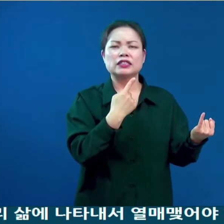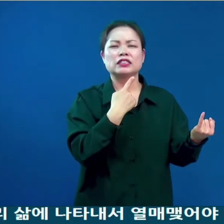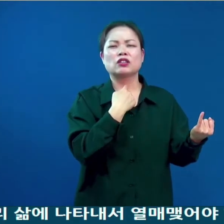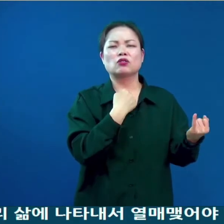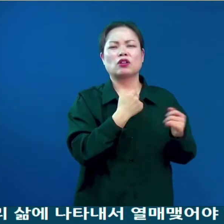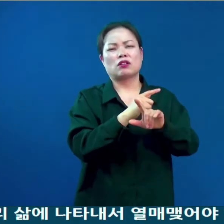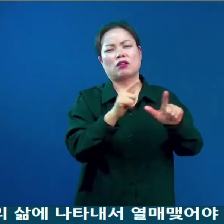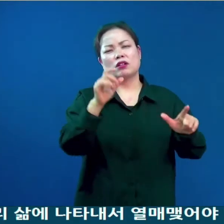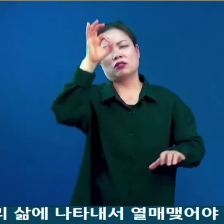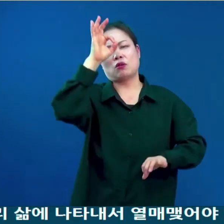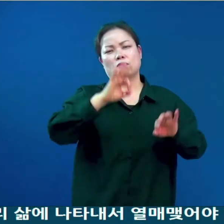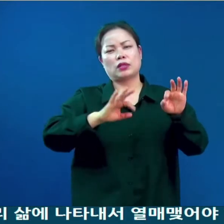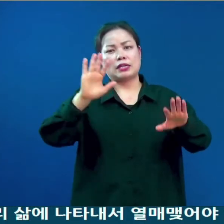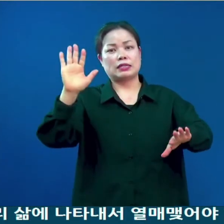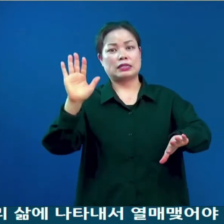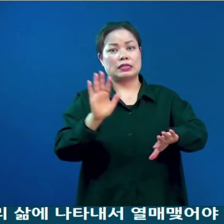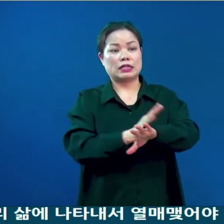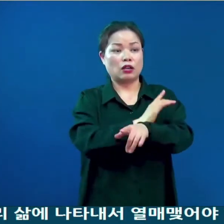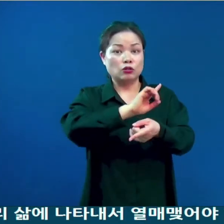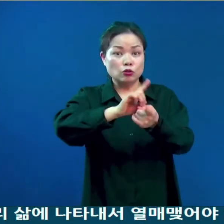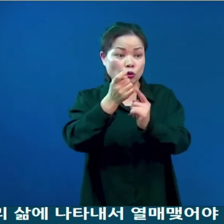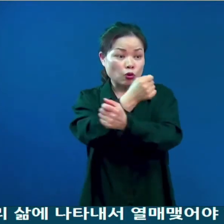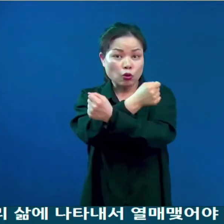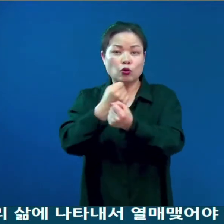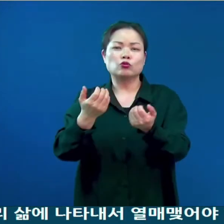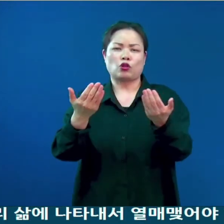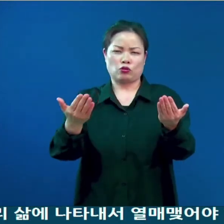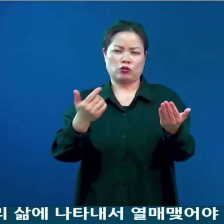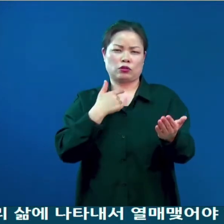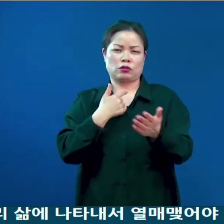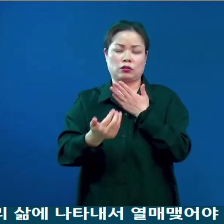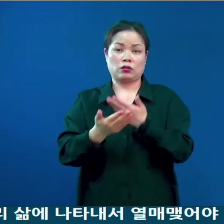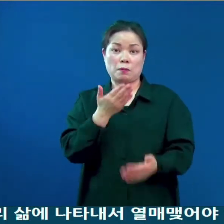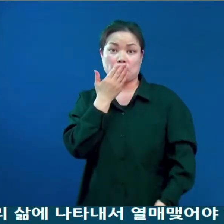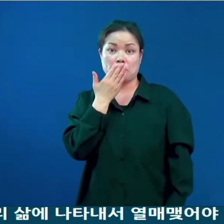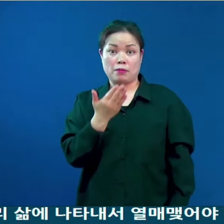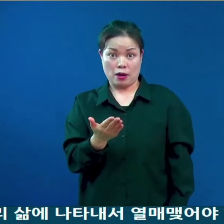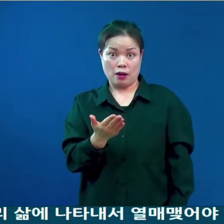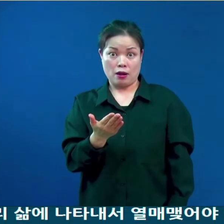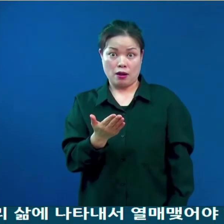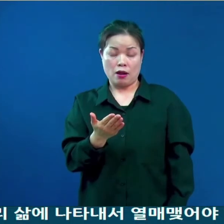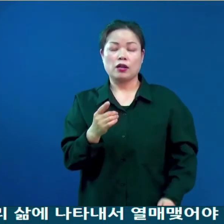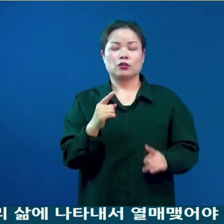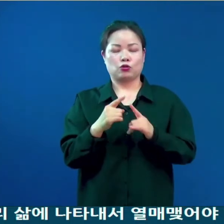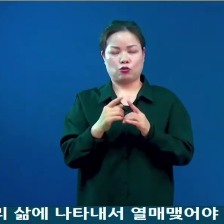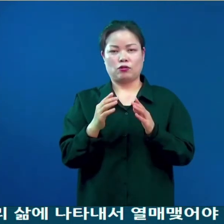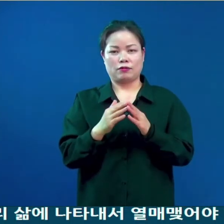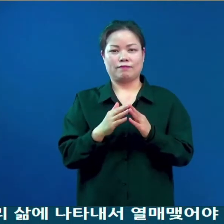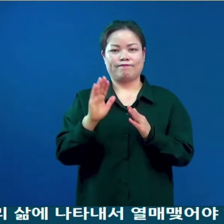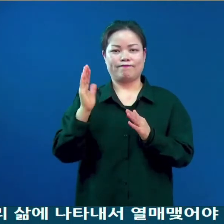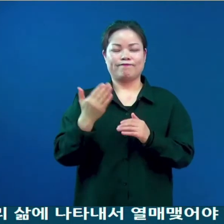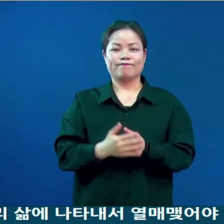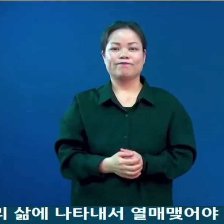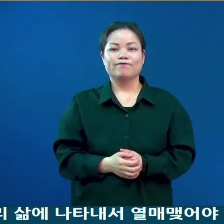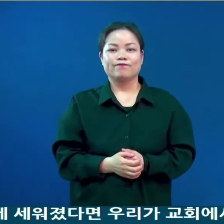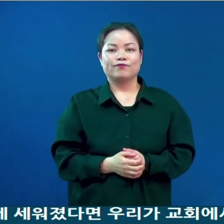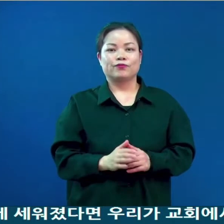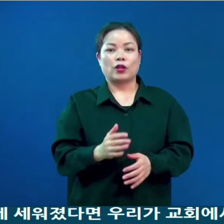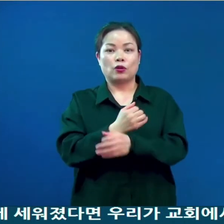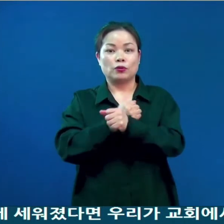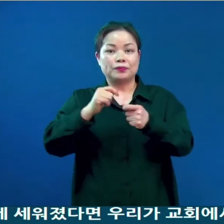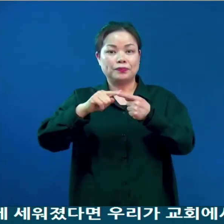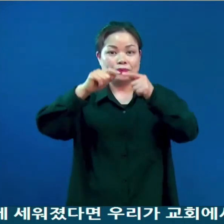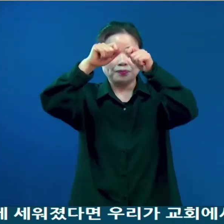우리의 여러 가지 허물과 잘못을 서로가 용서해 주는 경험을 할 수 있는 곳이 바로 교회가 아니겠습니까? 오늘 용서에